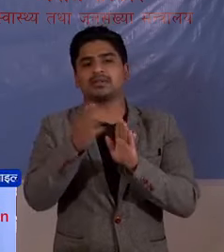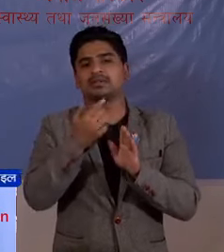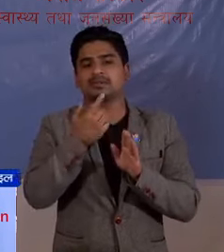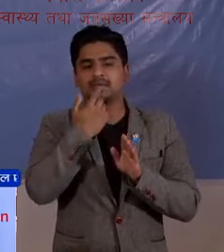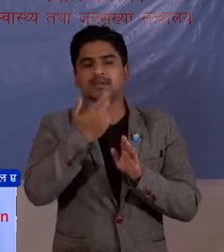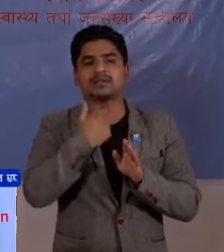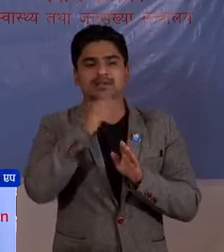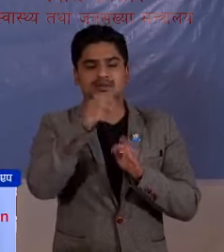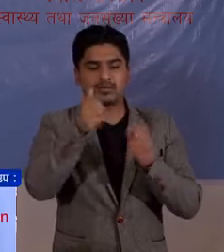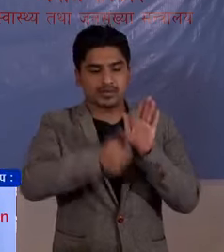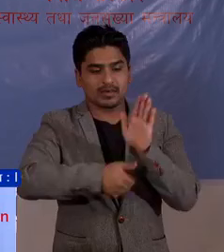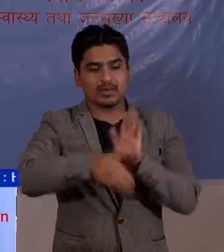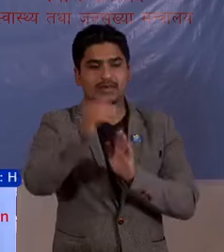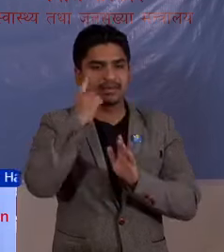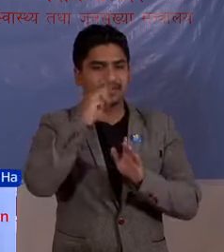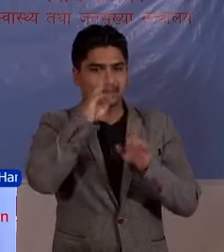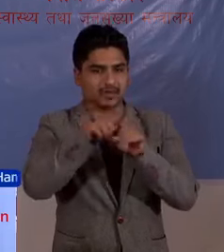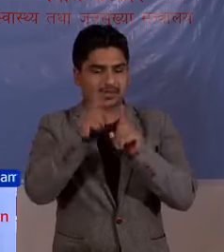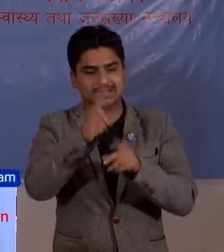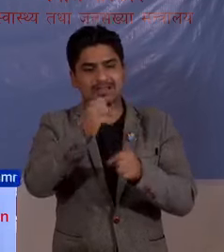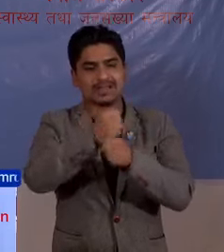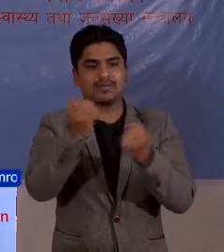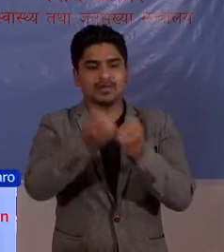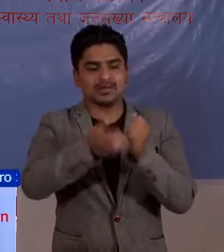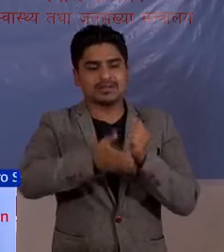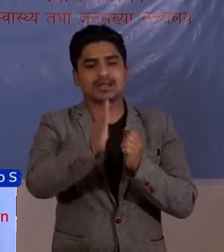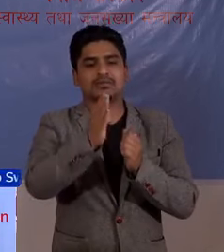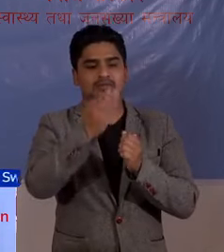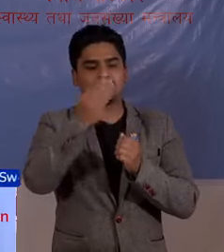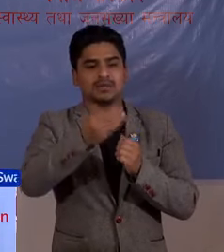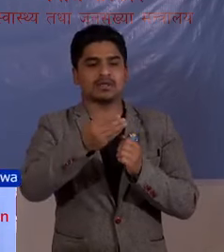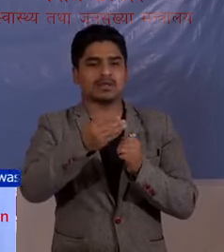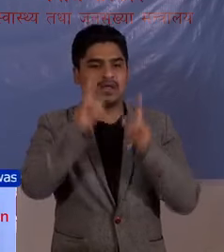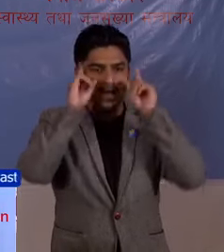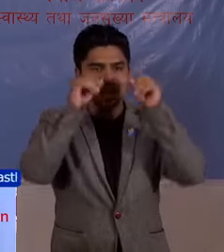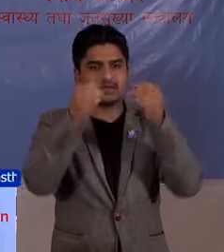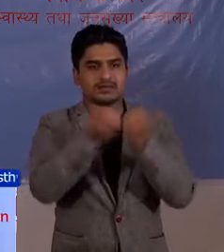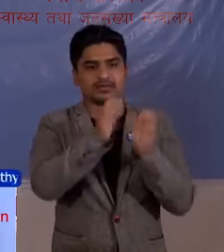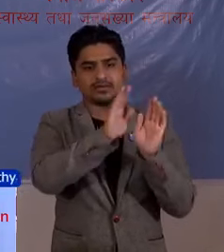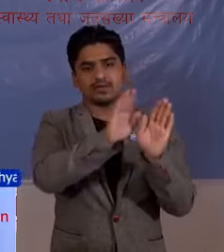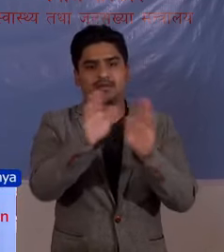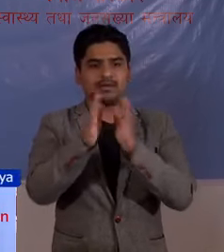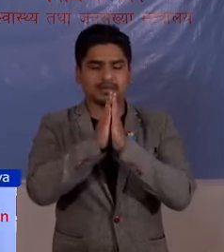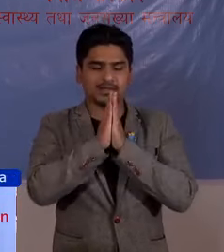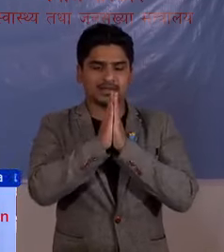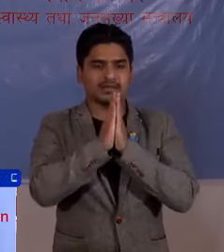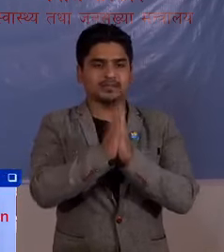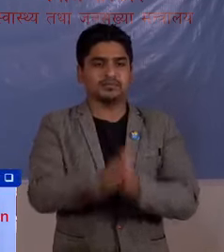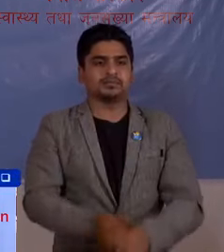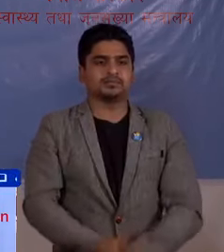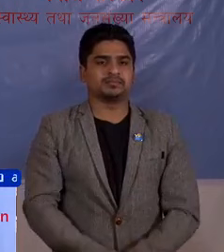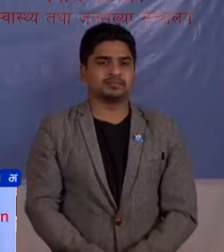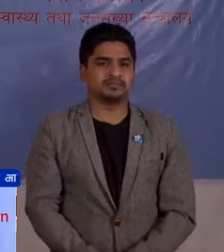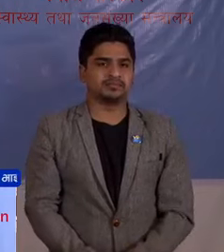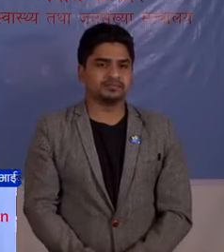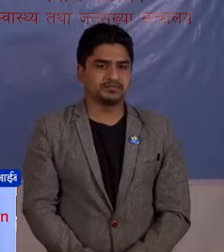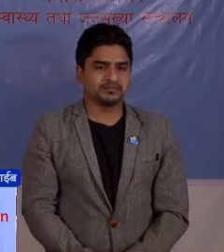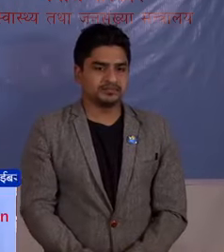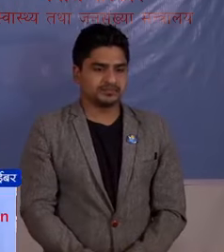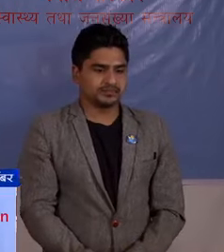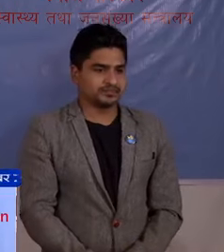प्रकट गर्दै आगामी दिनमा पनि यी उदाहरणीय कामहरू गर्दै जानुहुनेछ भन्ने आशा गर्दछु। धन्यवाद, नमस्कार।